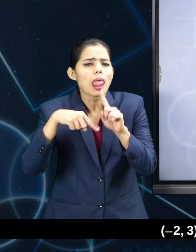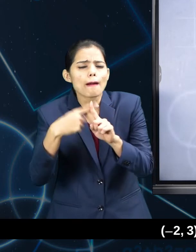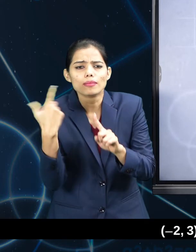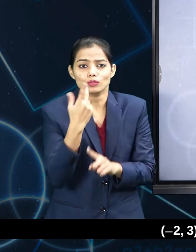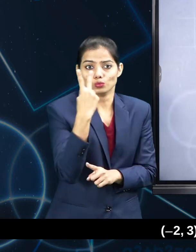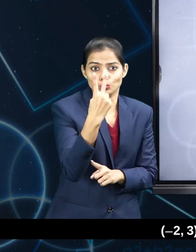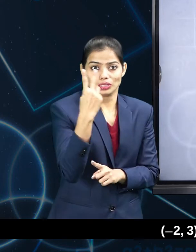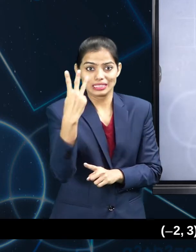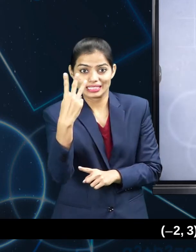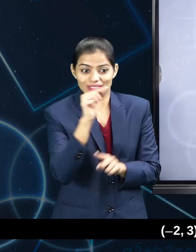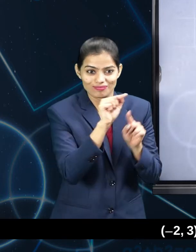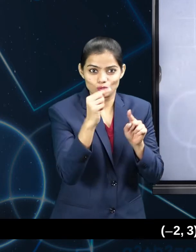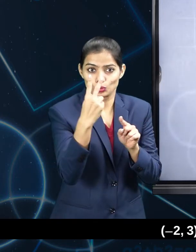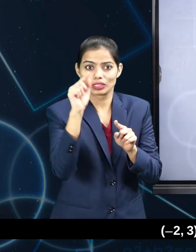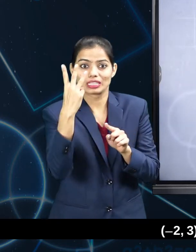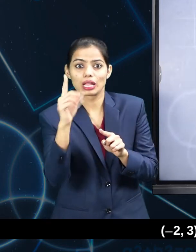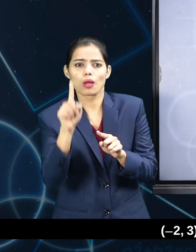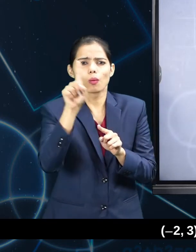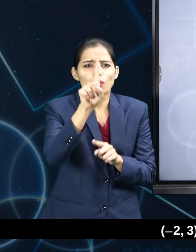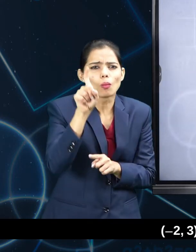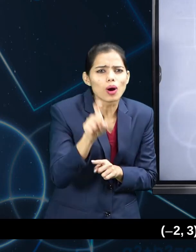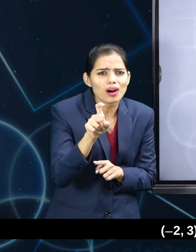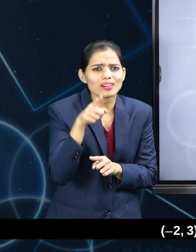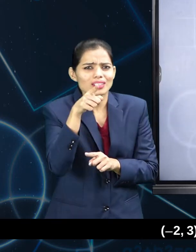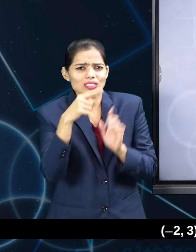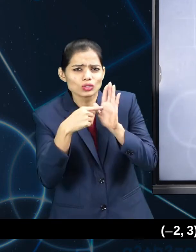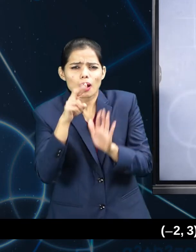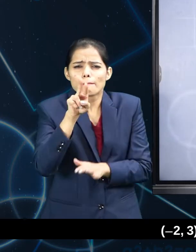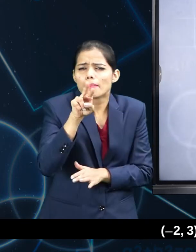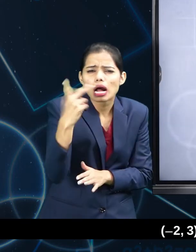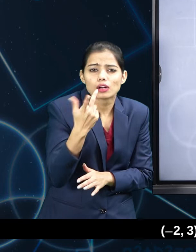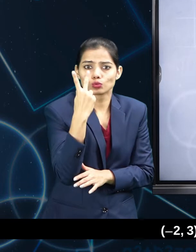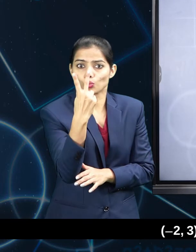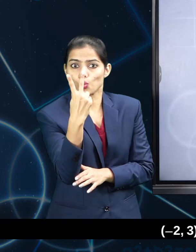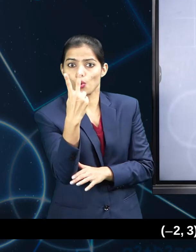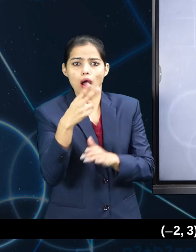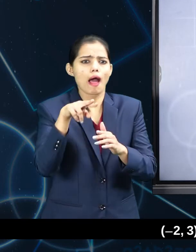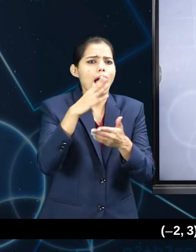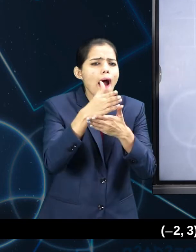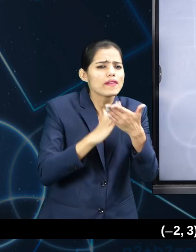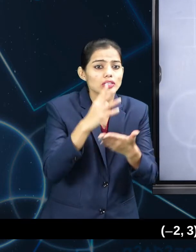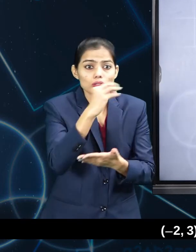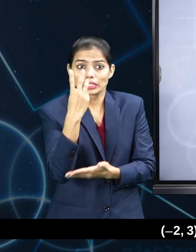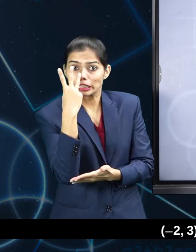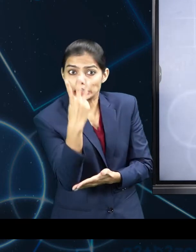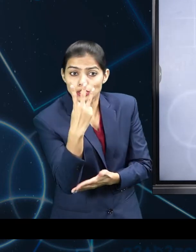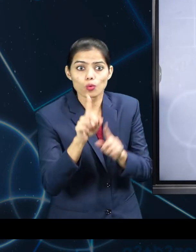-2, 3 గురించి ఏమిటి? దీని అర్థం 2 ఎడమ మరియు 3 పైకి. ఎక్కడి